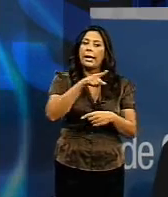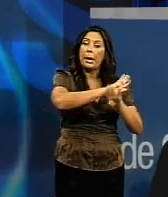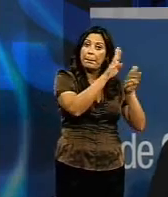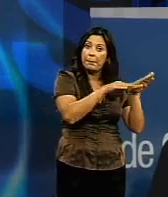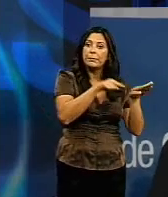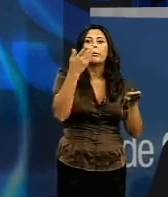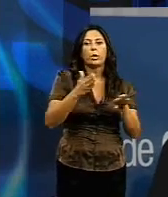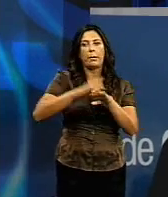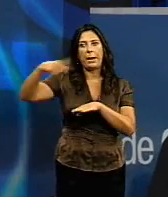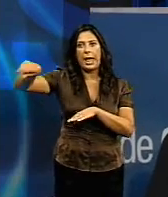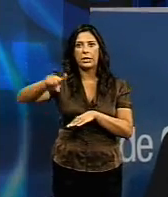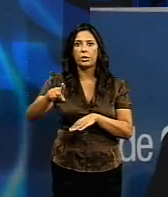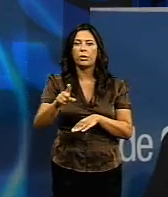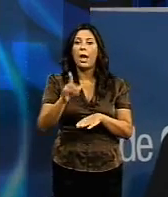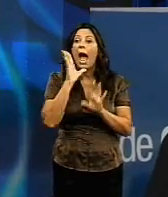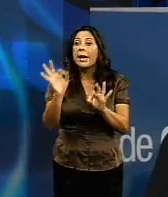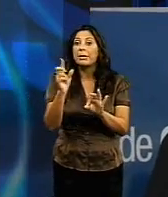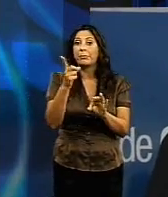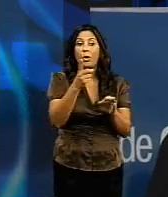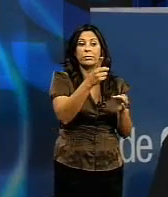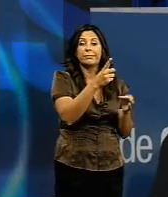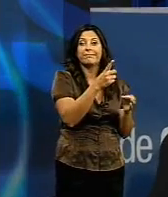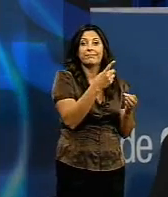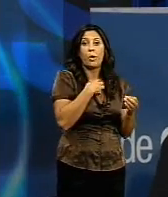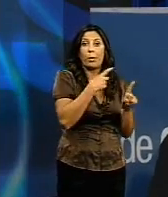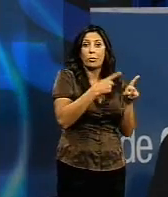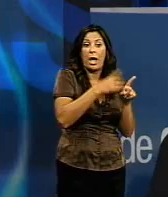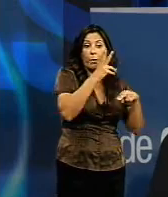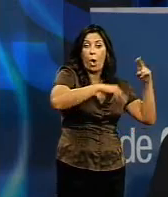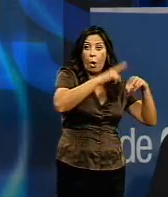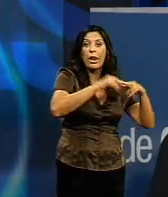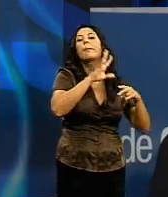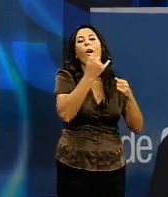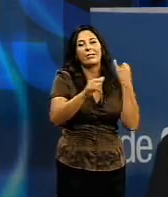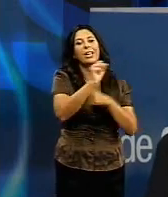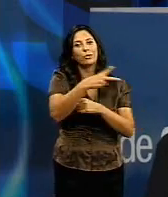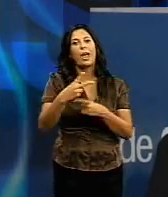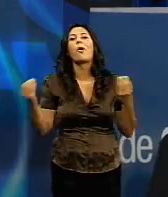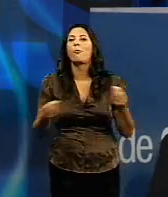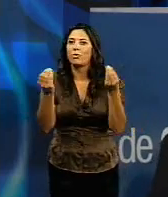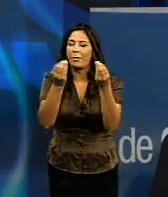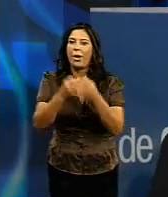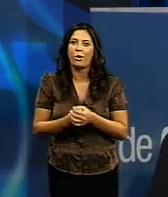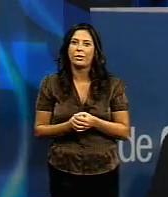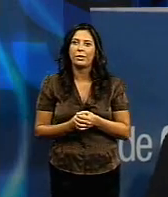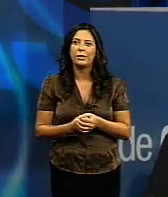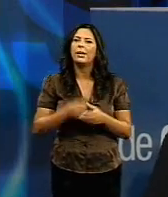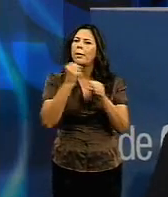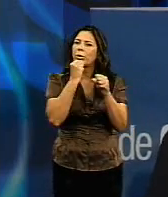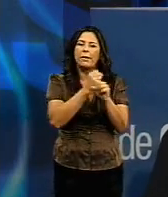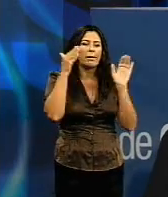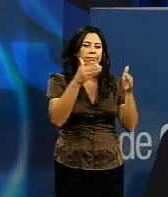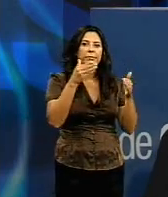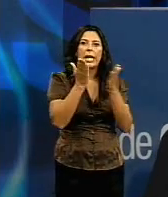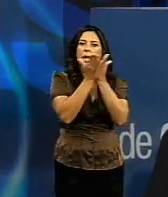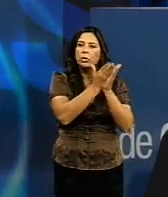privado en estos momentos de un equipamiento en superficie que ha habido aquí, pero que sabemos que va a ser mucho mejor lo que vamos a hacer. Vamos a trabajar de lleno en ese estudio de